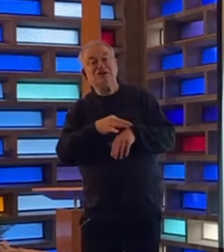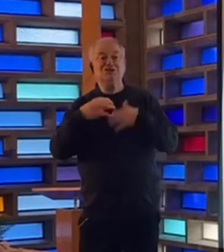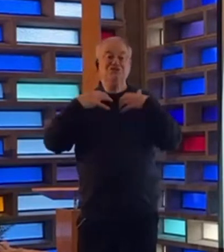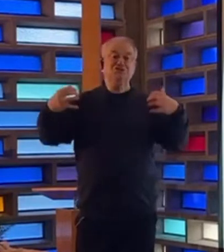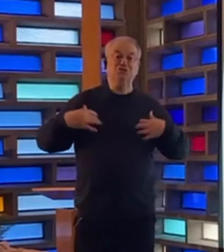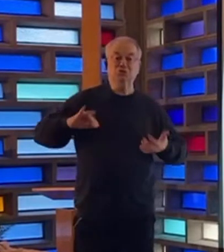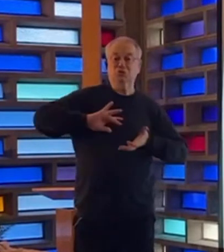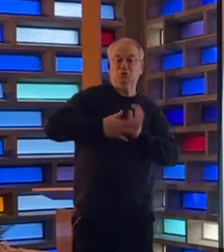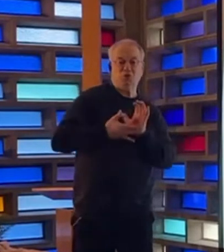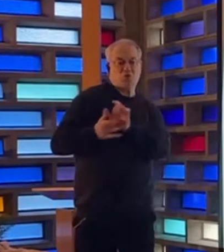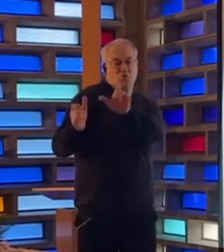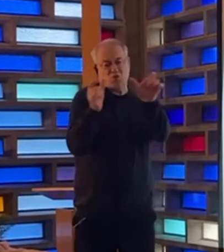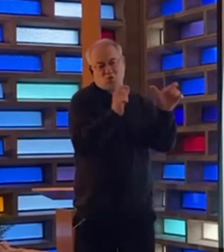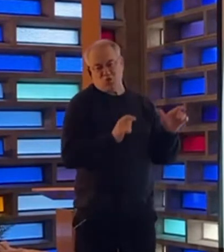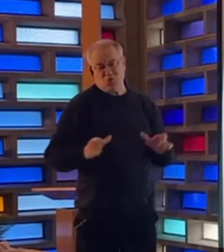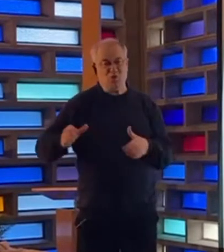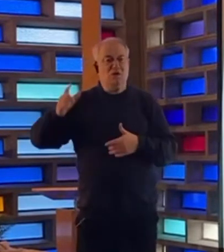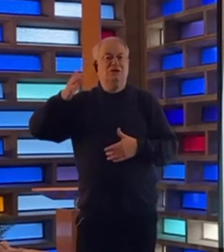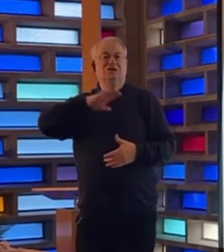peuvent presque tout si on a assez d'argent.